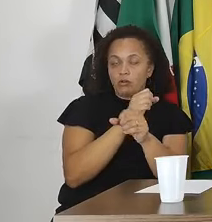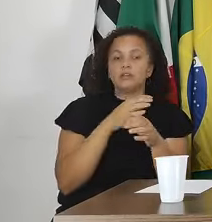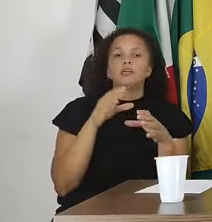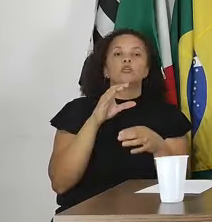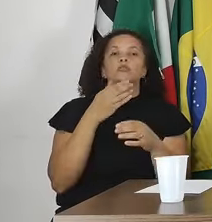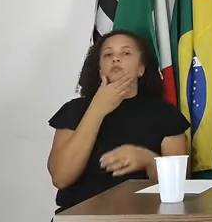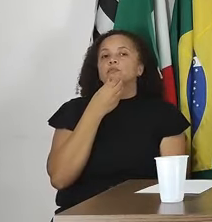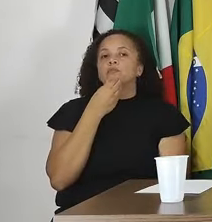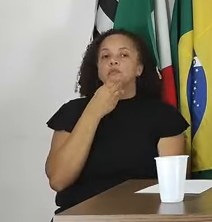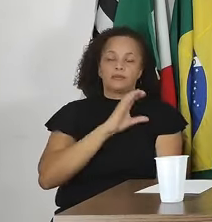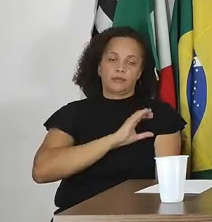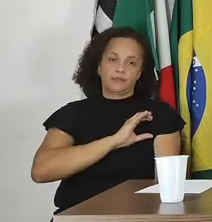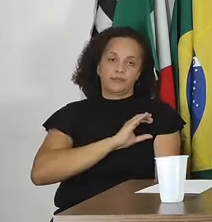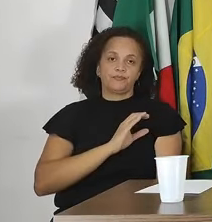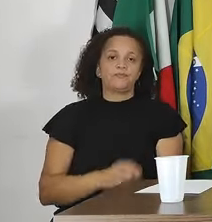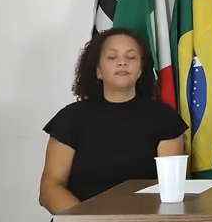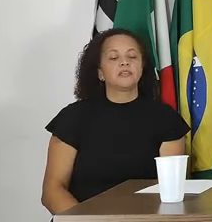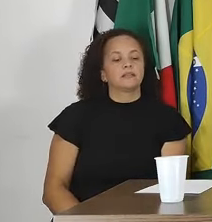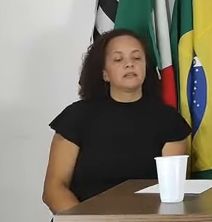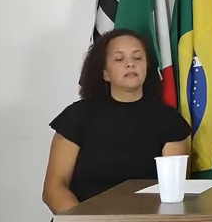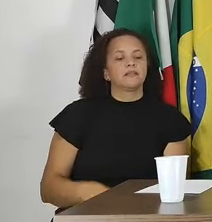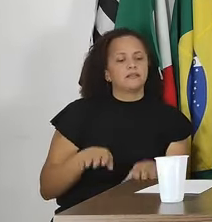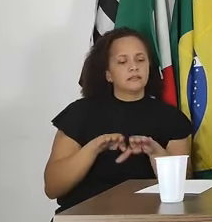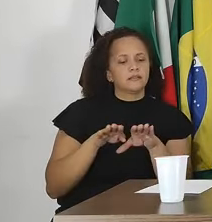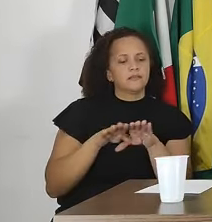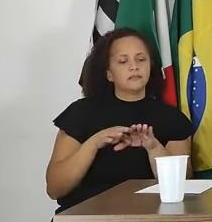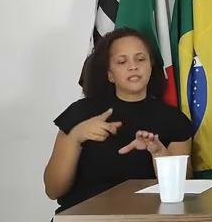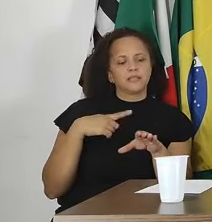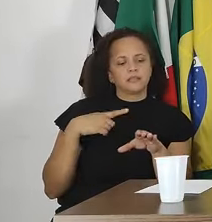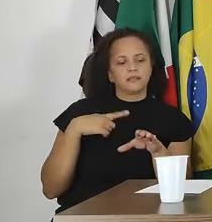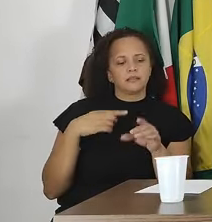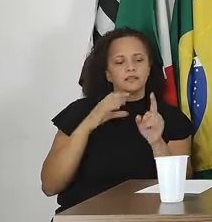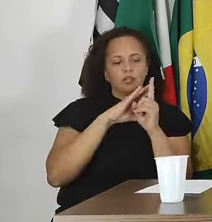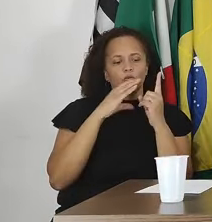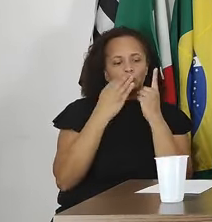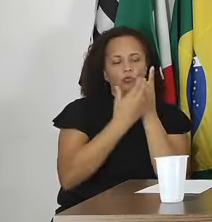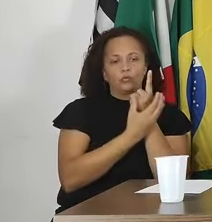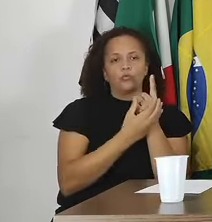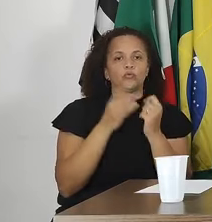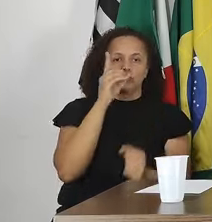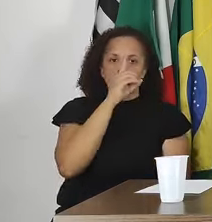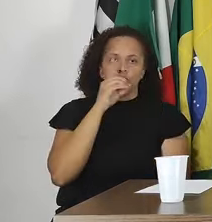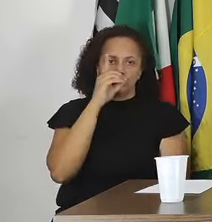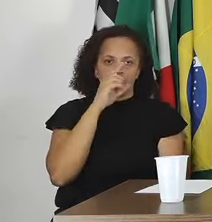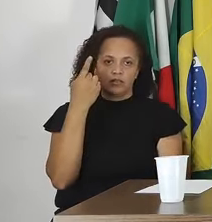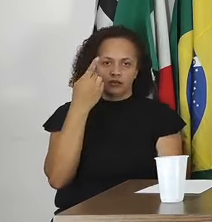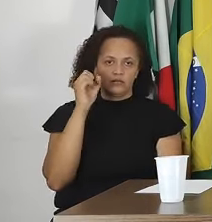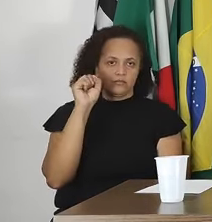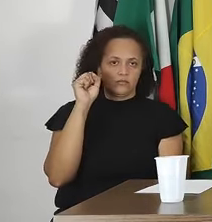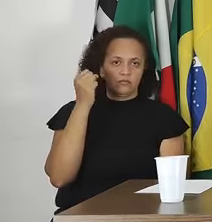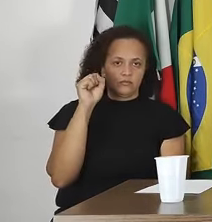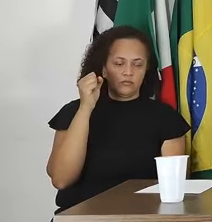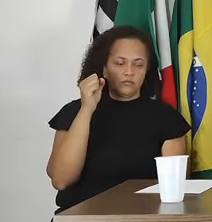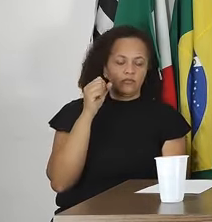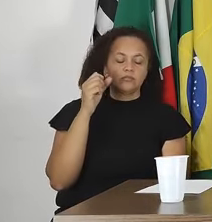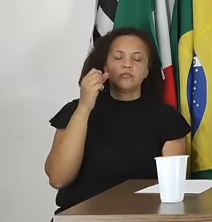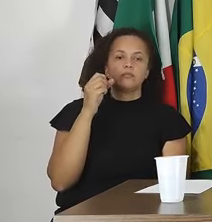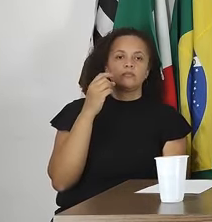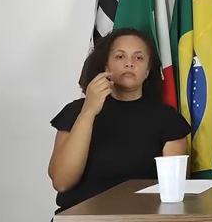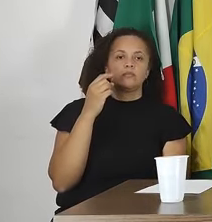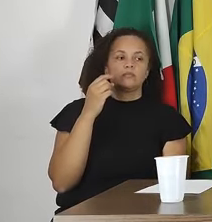Bezerra. Temos também o nosso culto domingo às 18 horas, né? Às 17